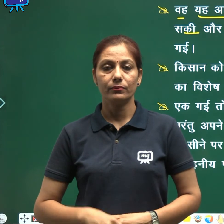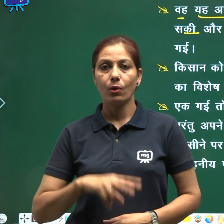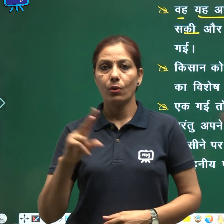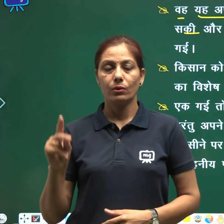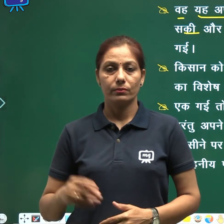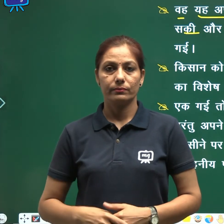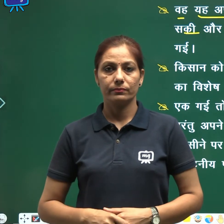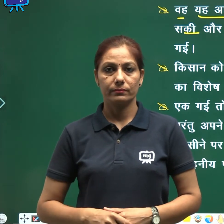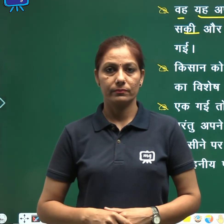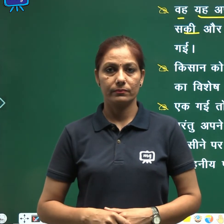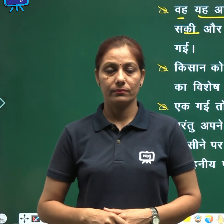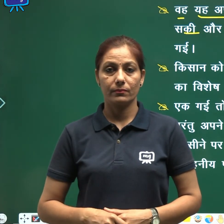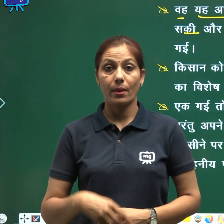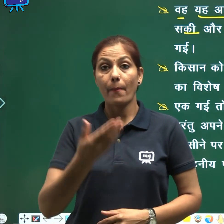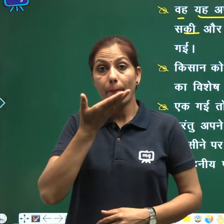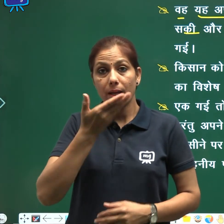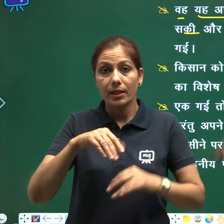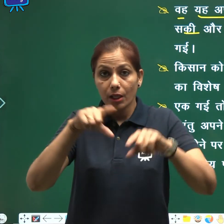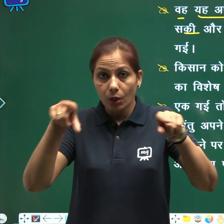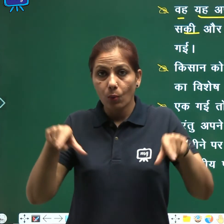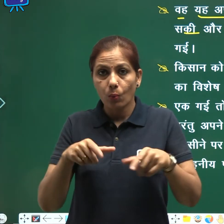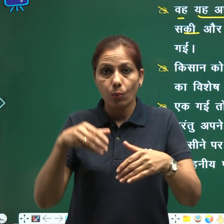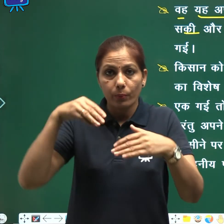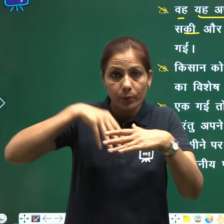और कुएं में डूबकर